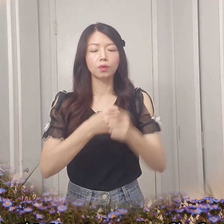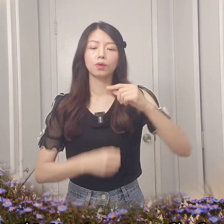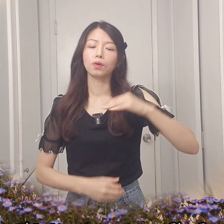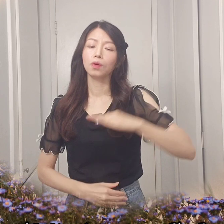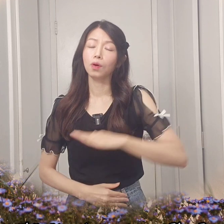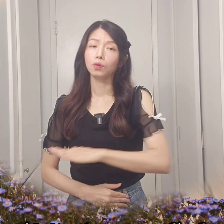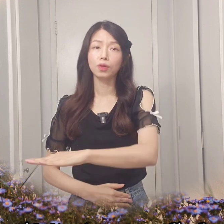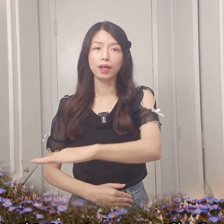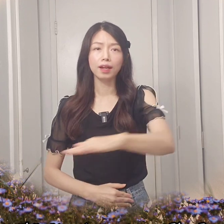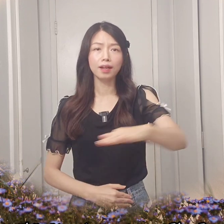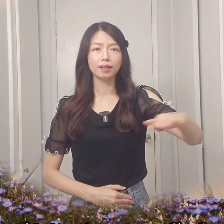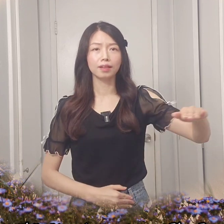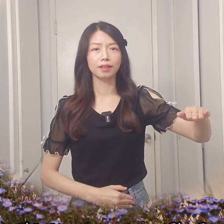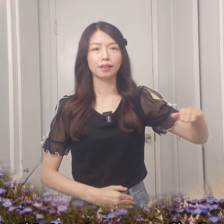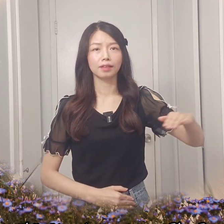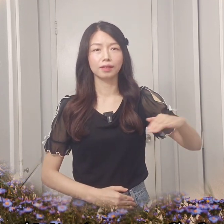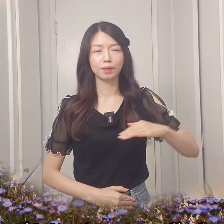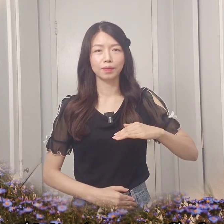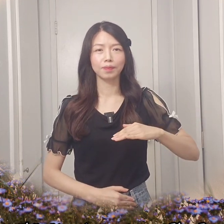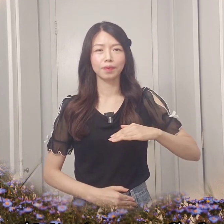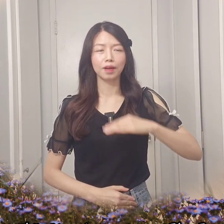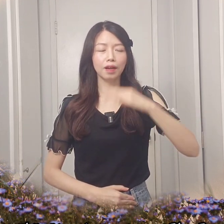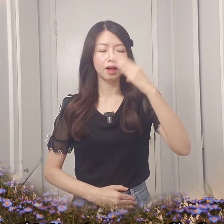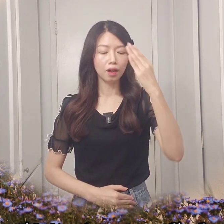진리로 우릴